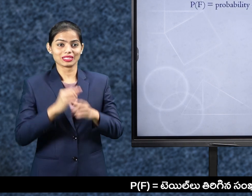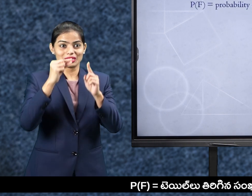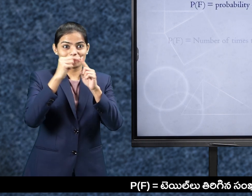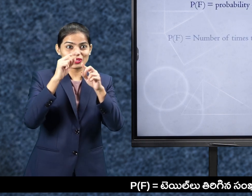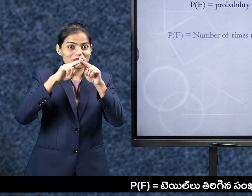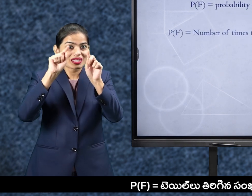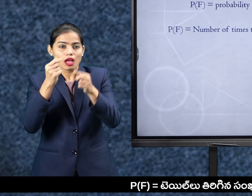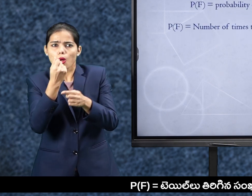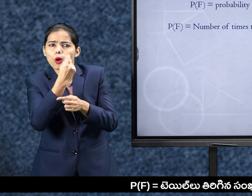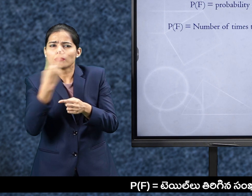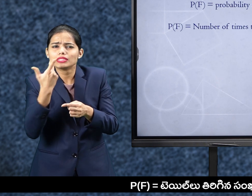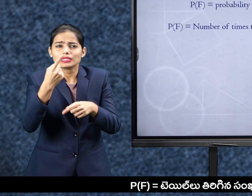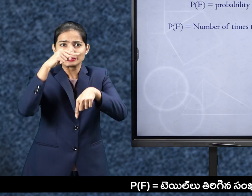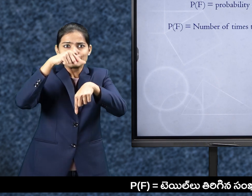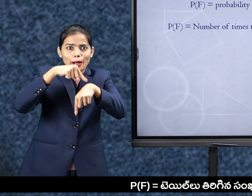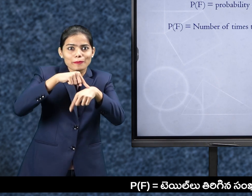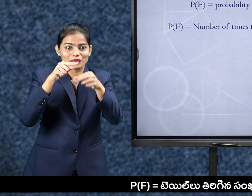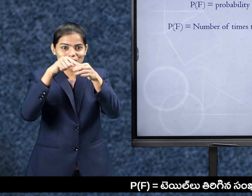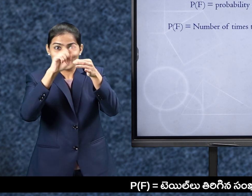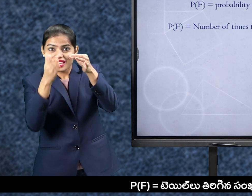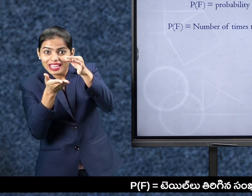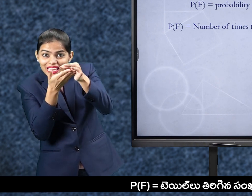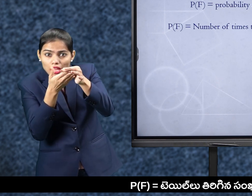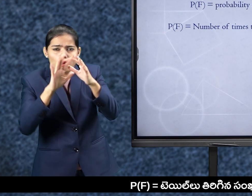PF is equal to టైల్స్ తిరిగిన సంఖ్య బై మొత్తం ట్రయల్స్ సంఖ్య,